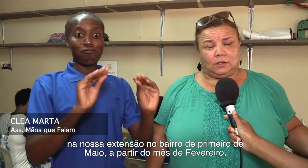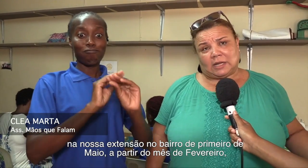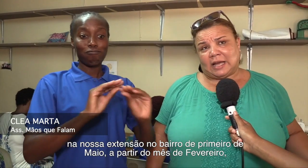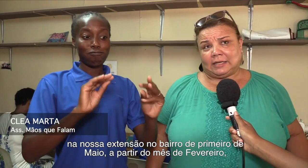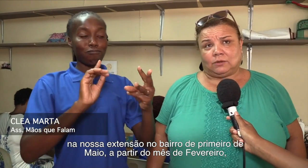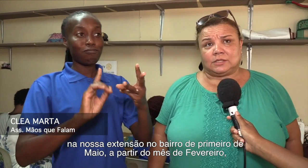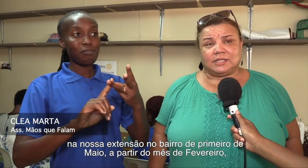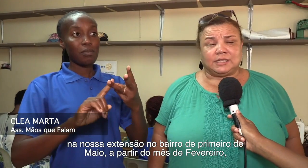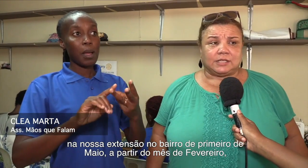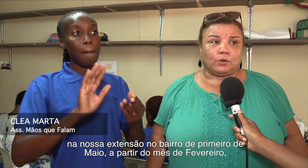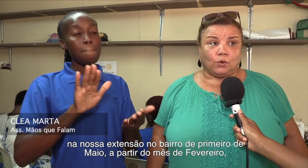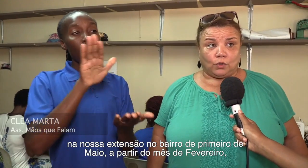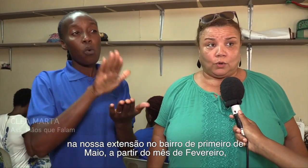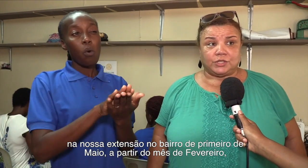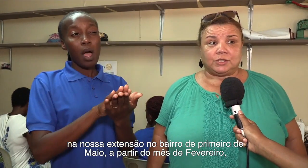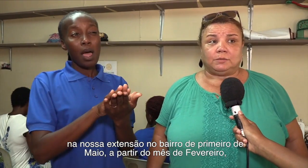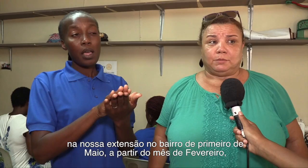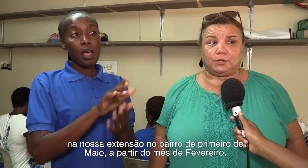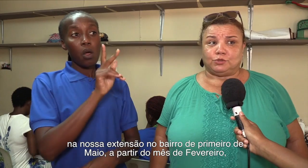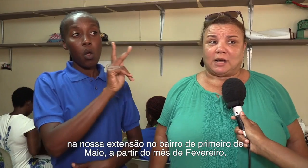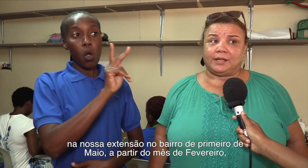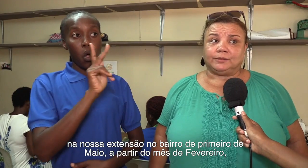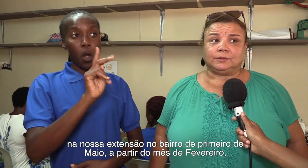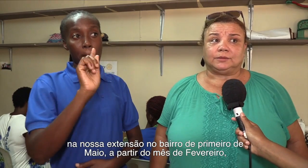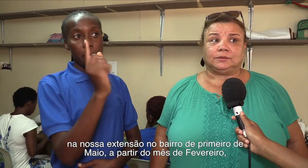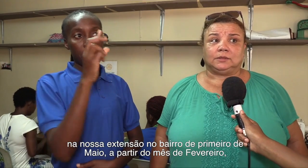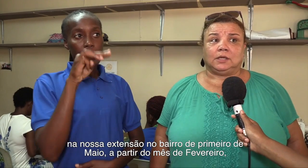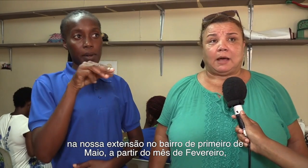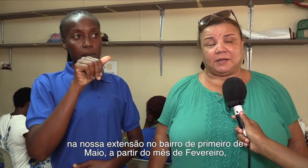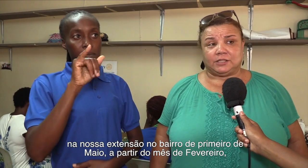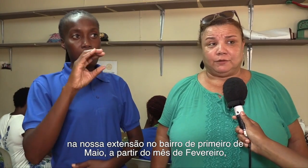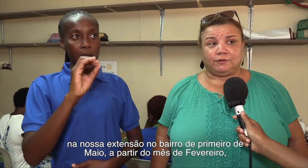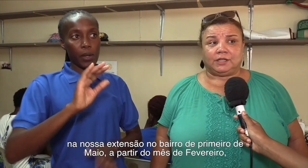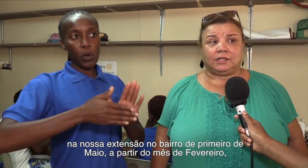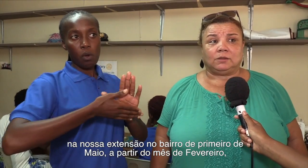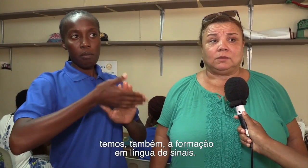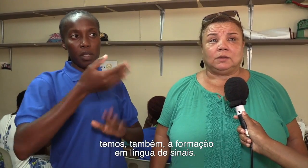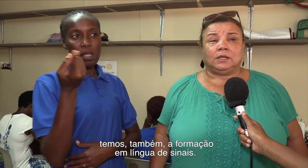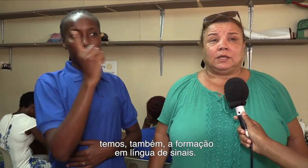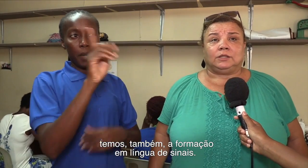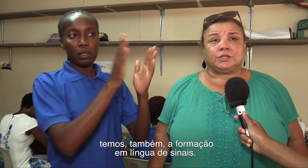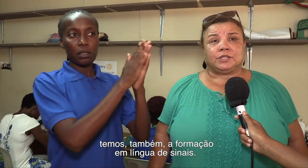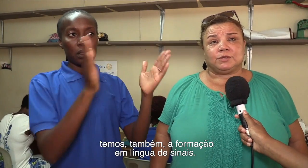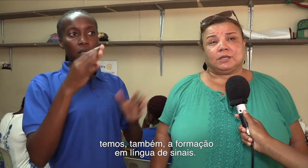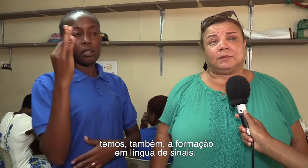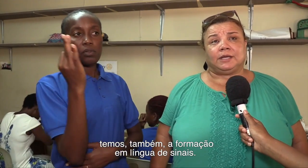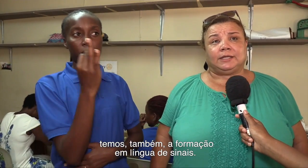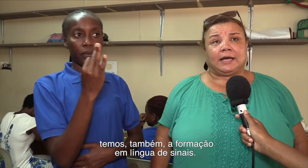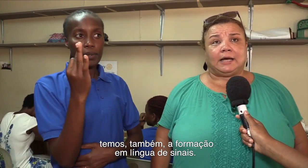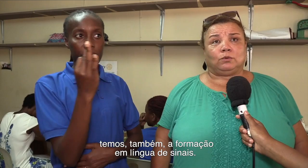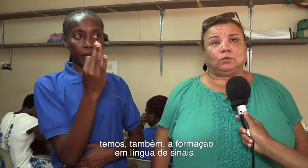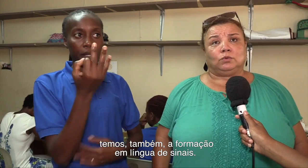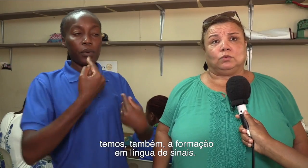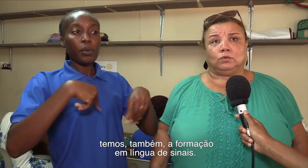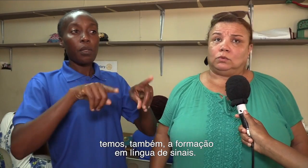lá na nossa extensão Congolote, 1º de maio, a partir de fevereiro. E nós temos também